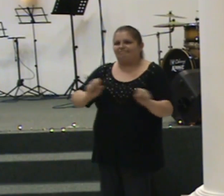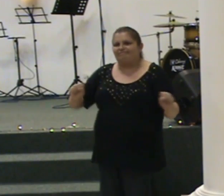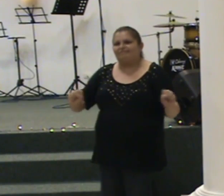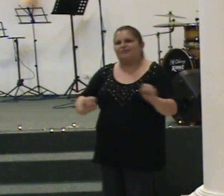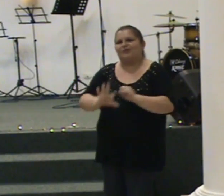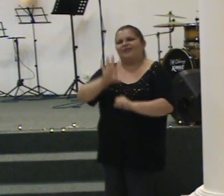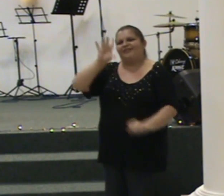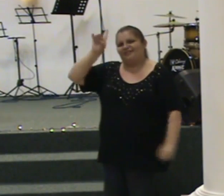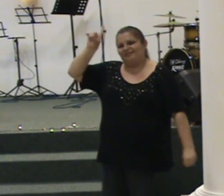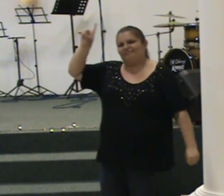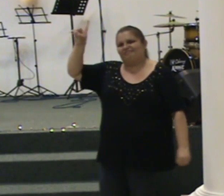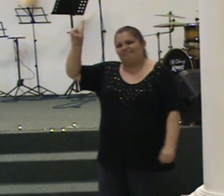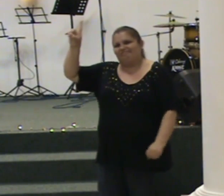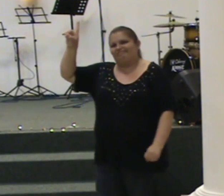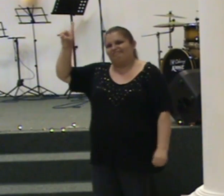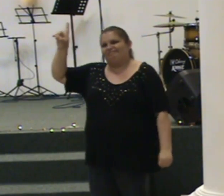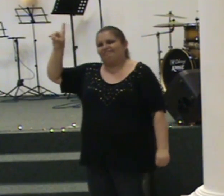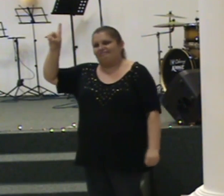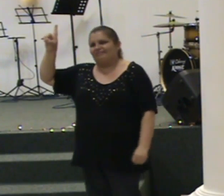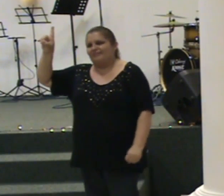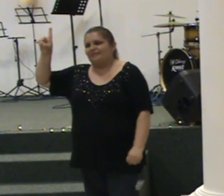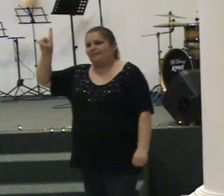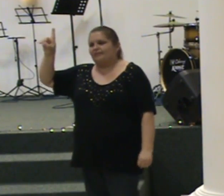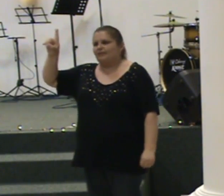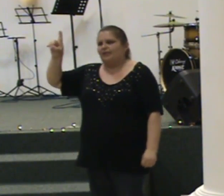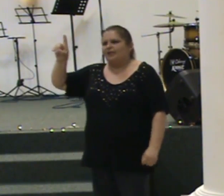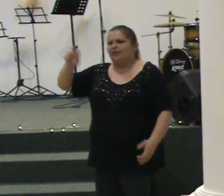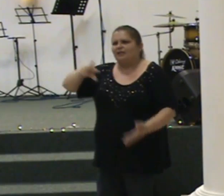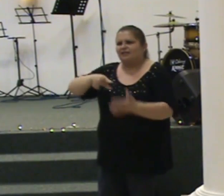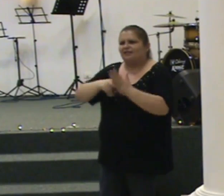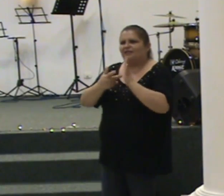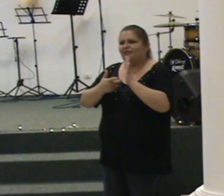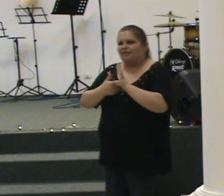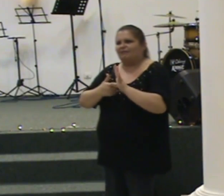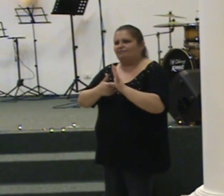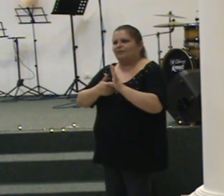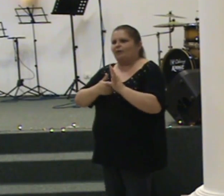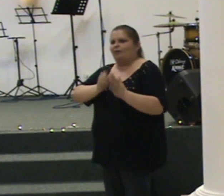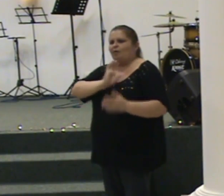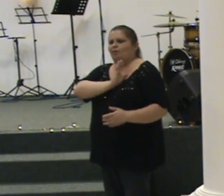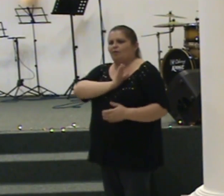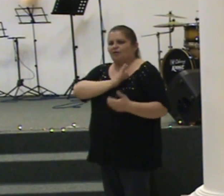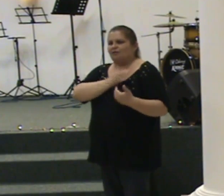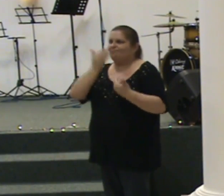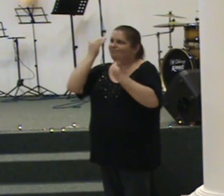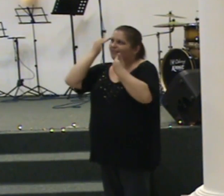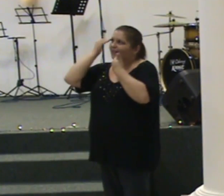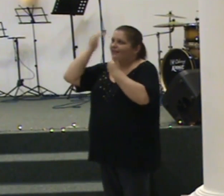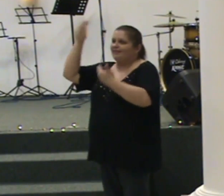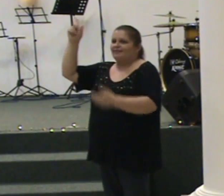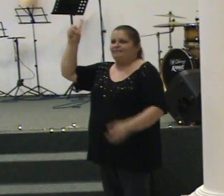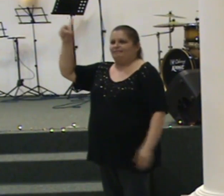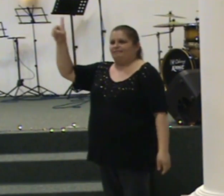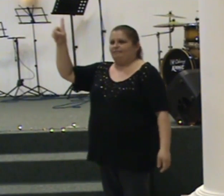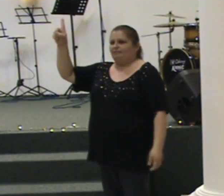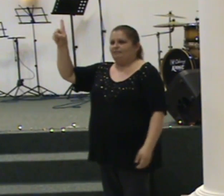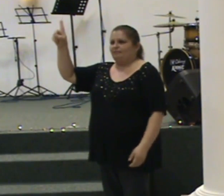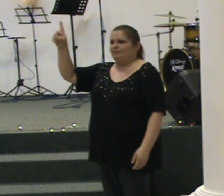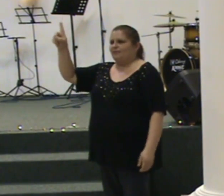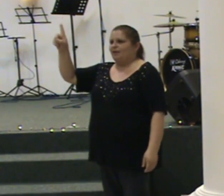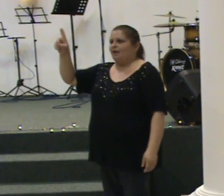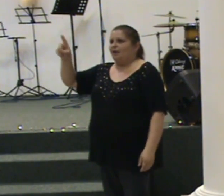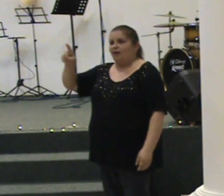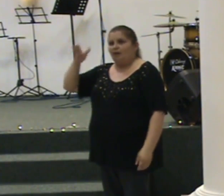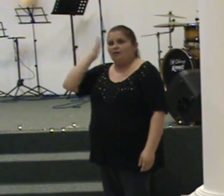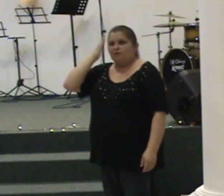isso aqui é um sinal, irmãos, de corações agradecidos. Eu sei que muitos aqui também somos agradecidos,